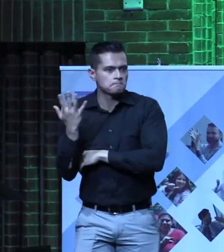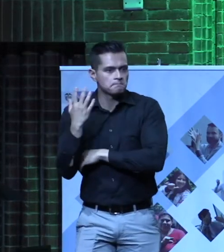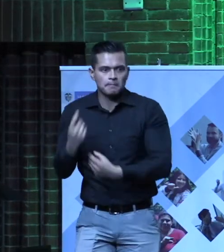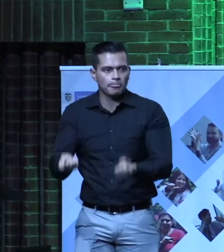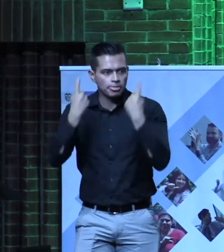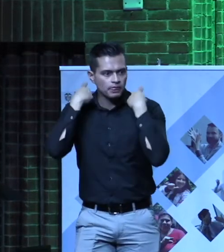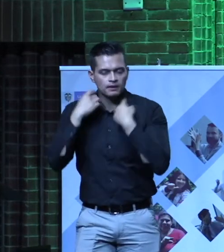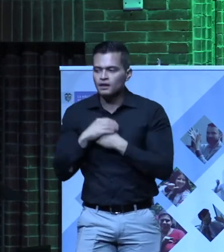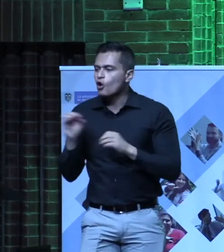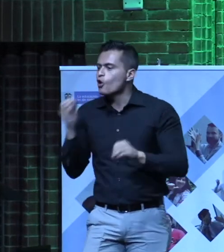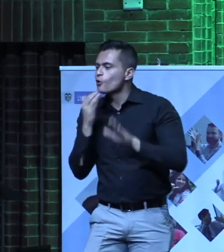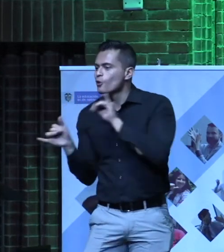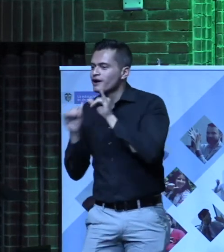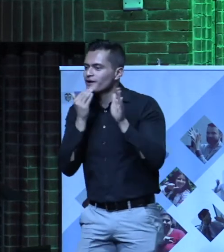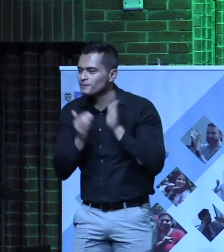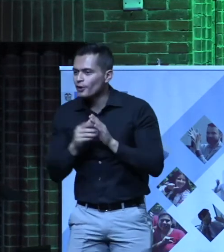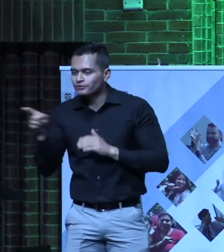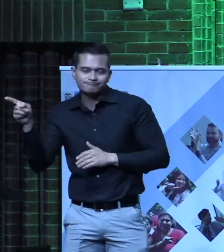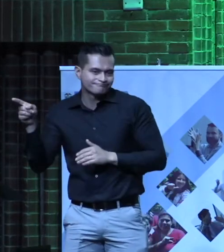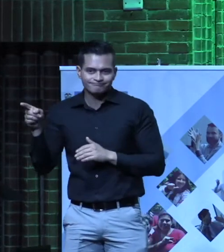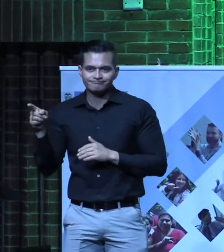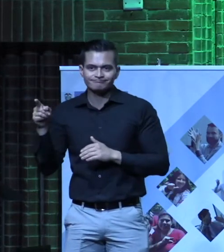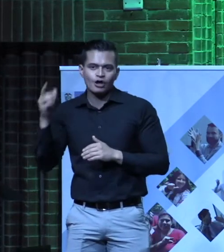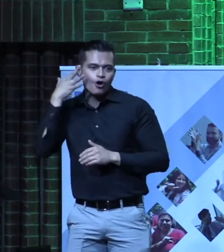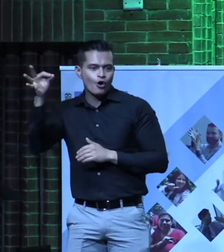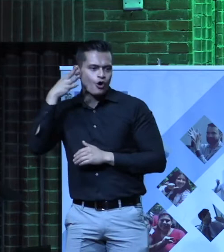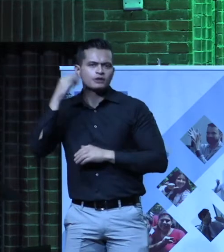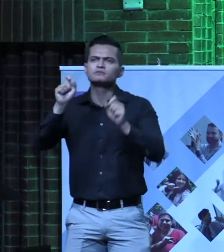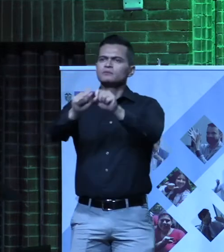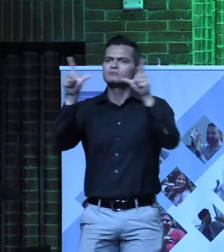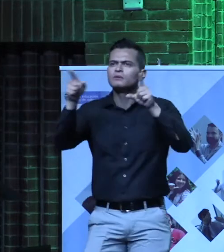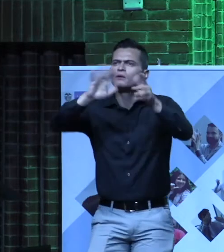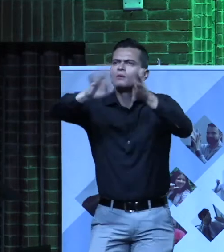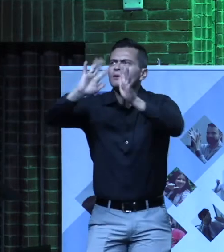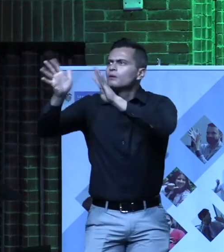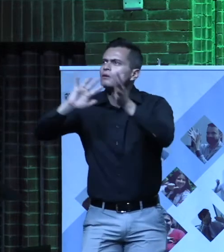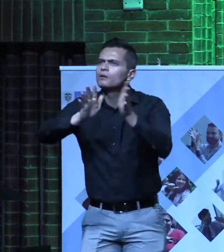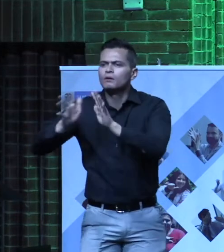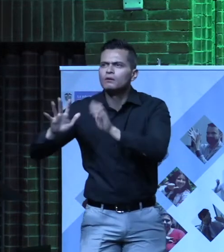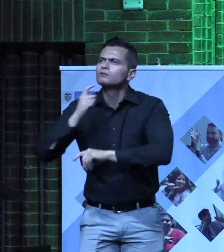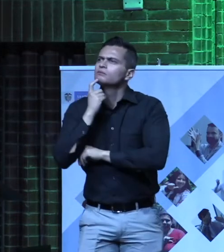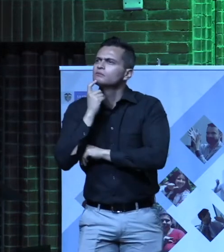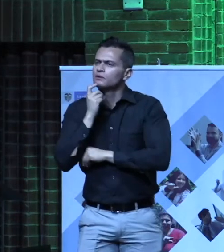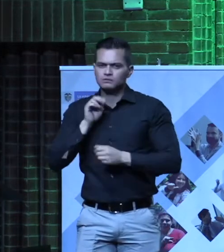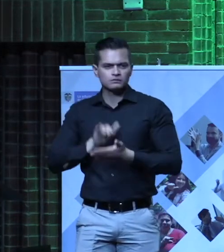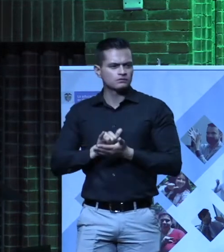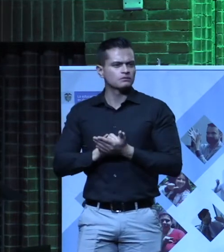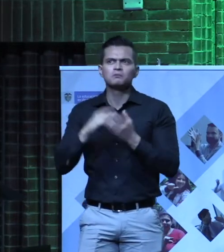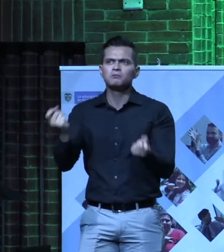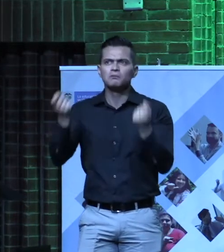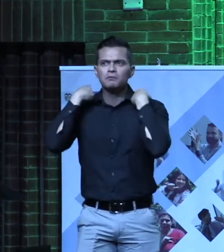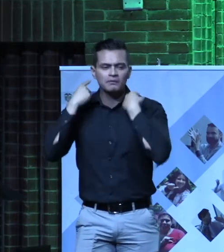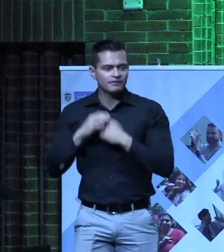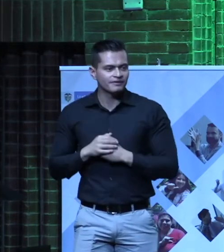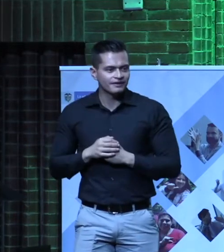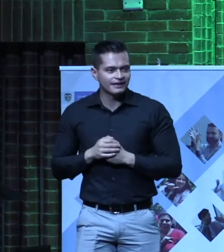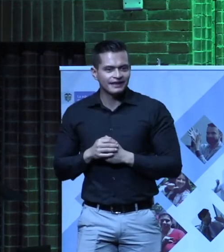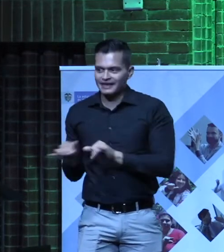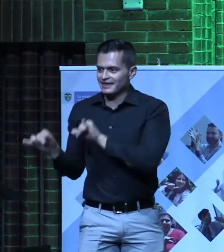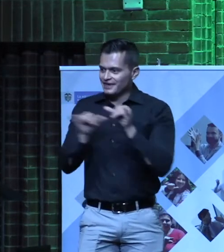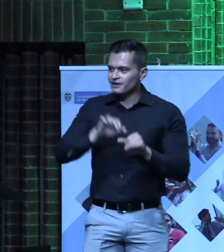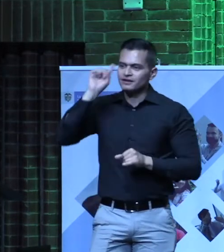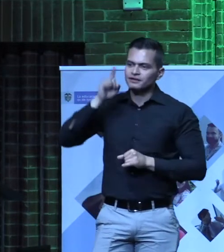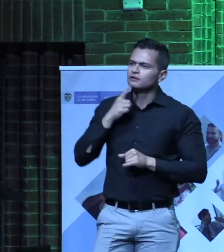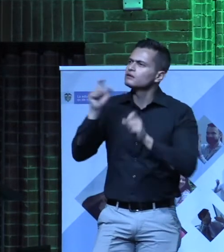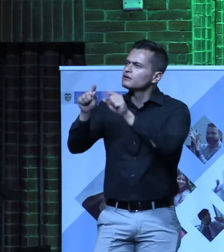una página que esté en japonés. Y por supuesto la barrera comunicativa, cuando se trata de acceder a un servicio, cuando se